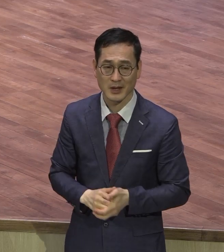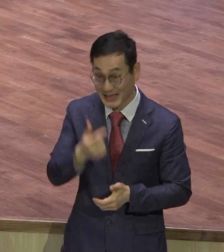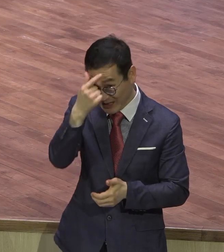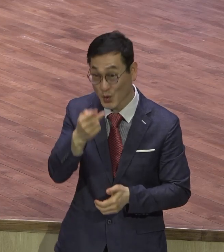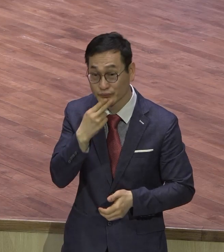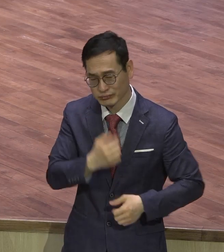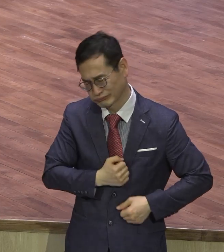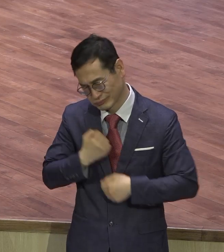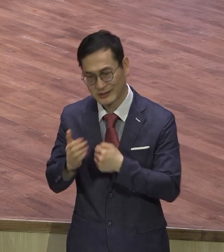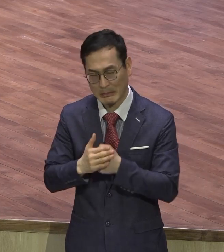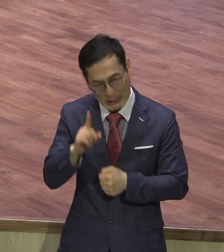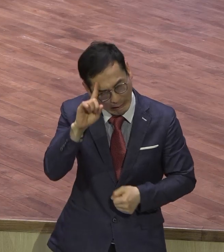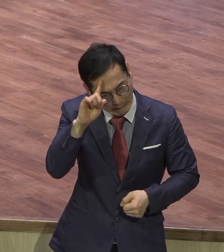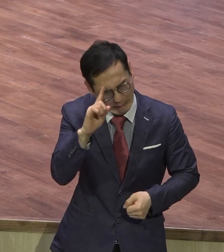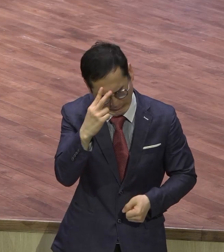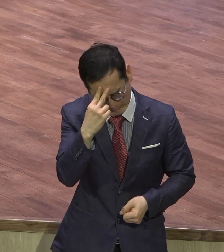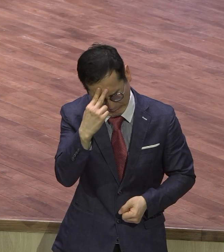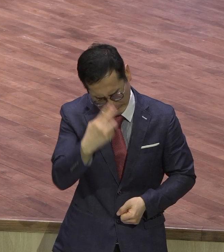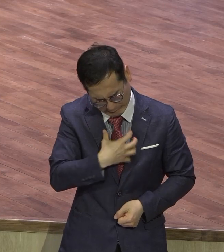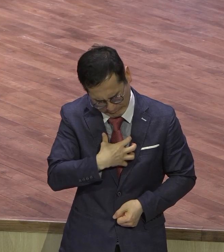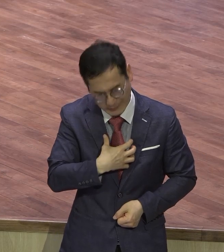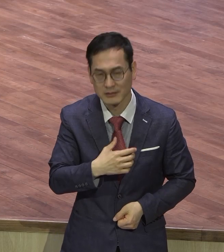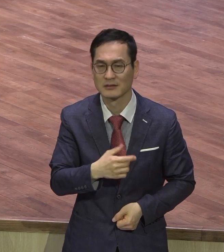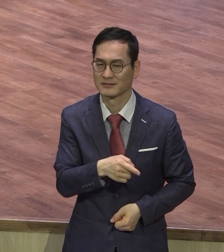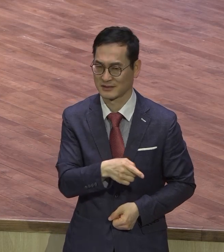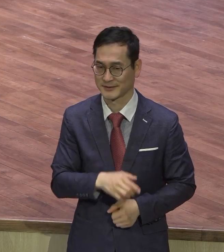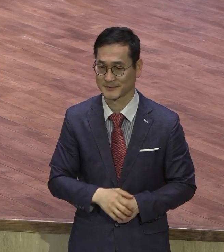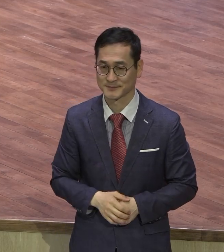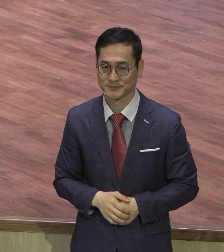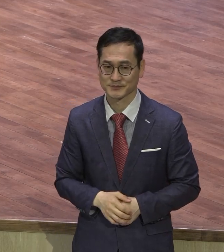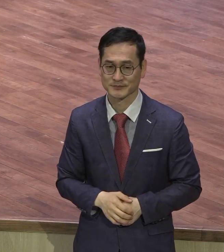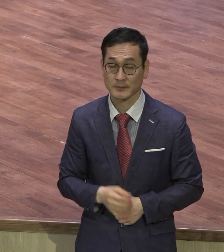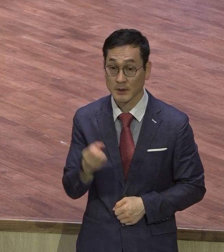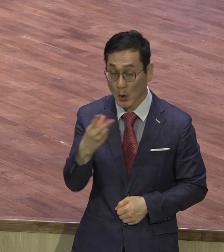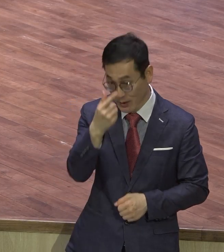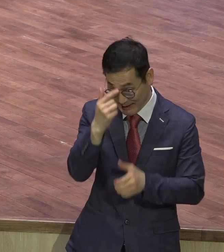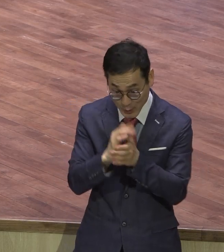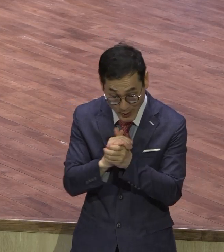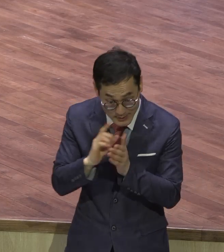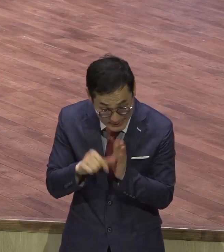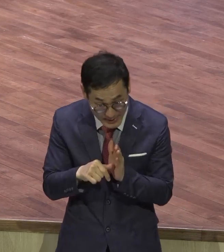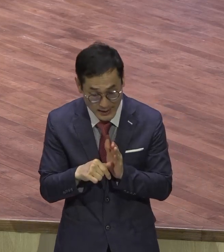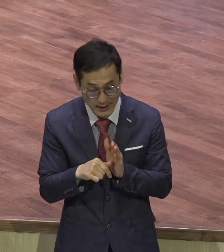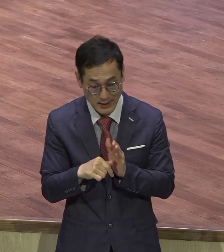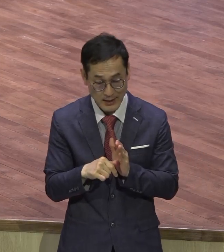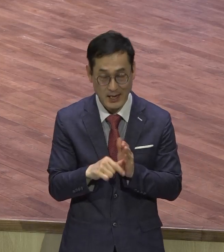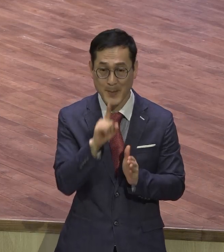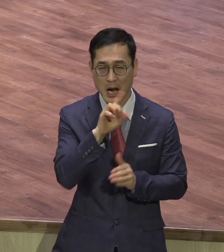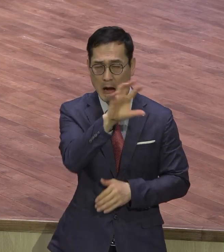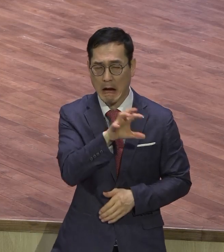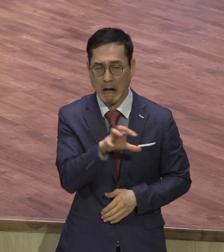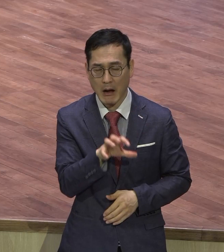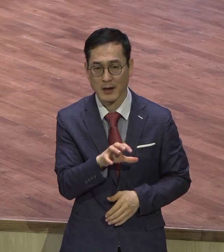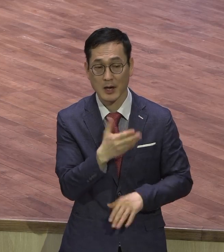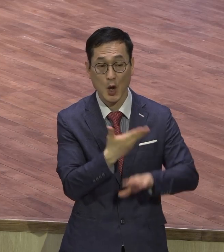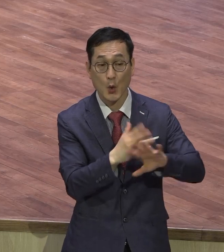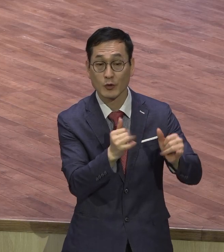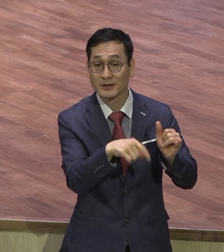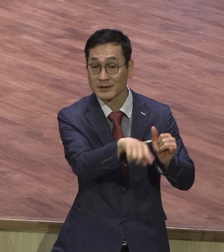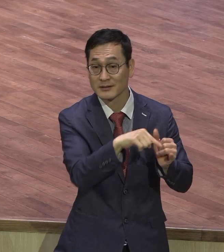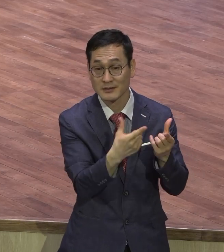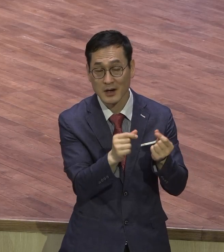그랬지. 자, 7절 보세요. 또 기도할 때 이방인과 같이 중언부언하지 말라. 그들은 말을 많이 하여야 들으실